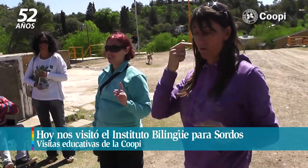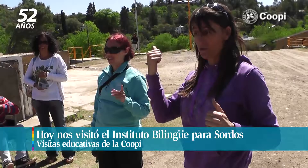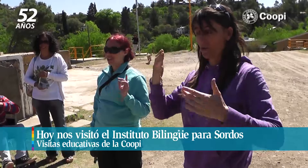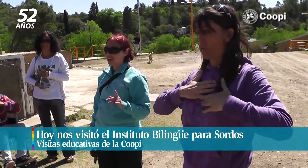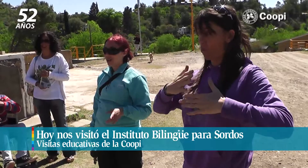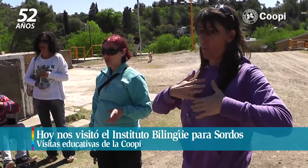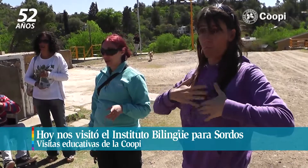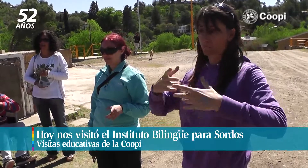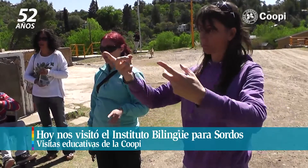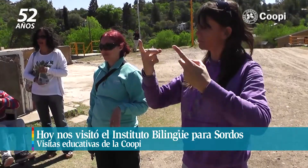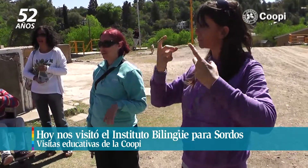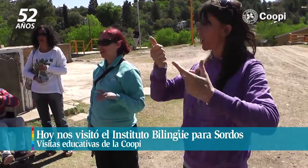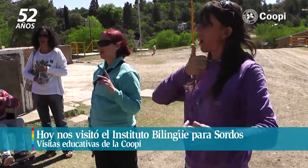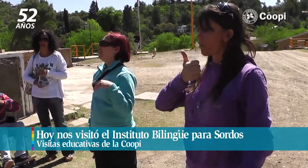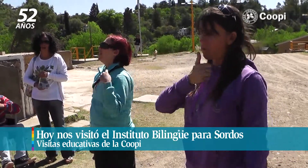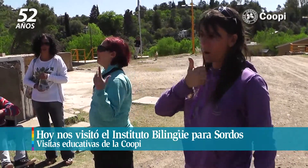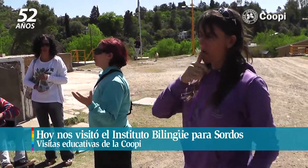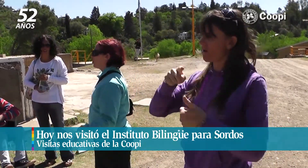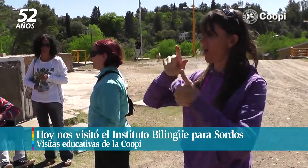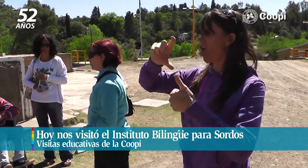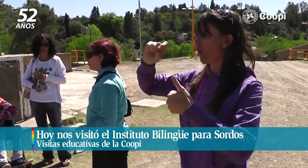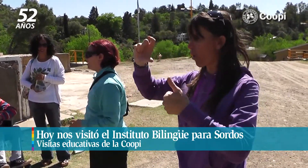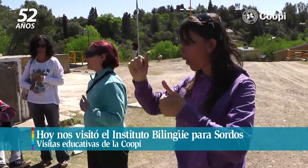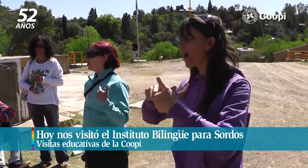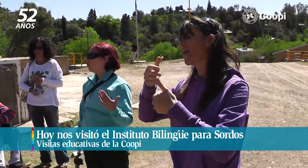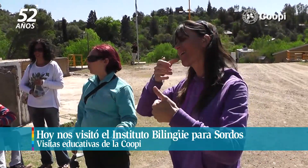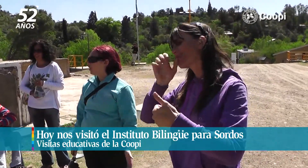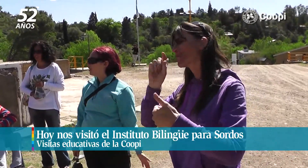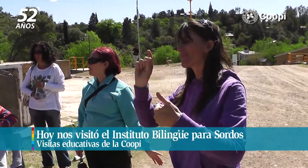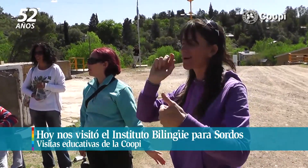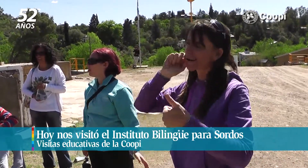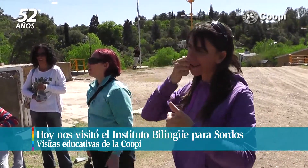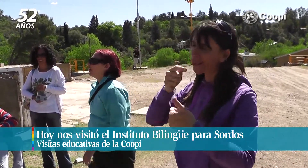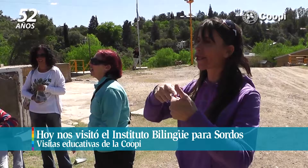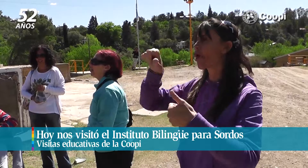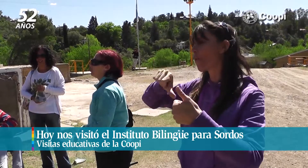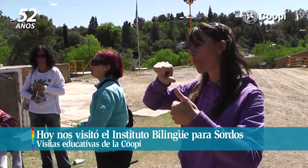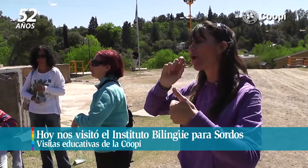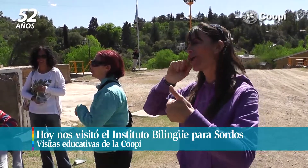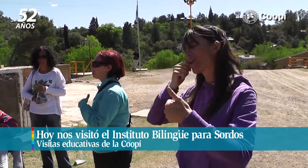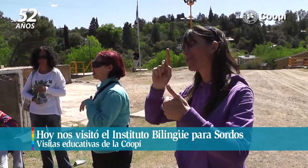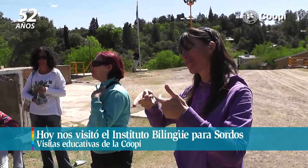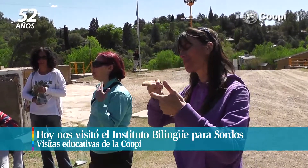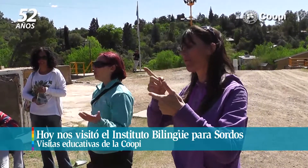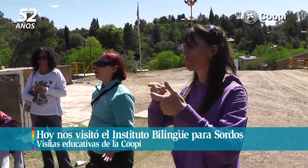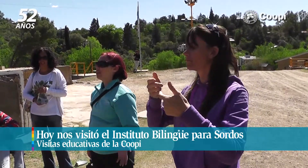Necesita agua. Más que agua. La coca es rica, el jugo es rico, hay un montón de cosas muy